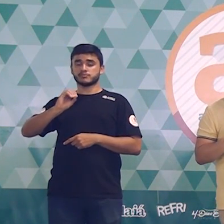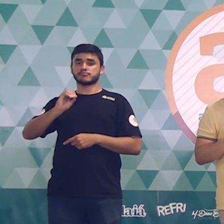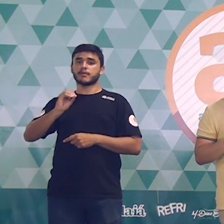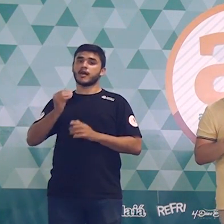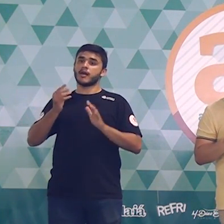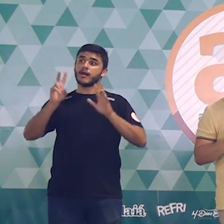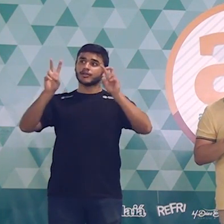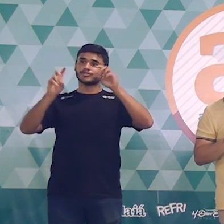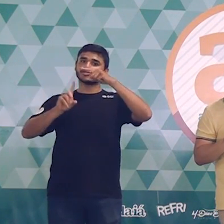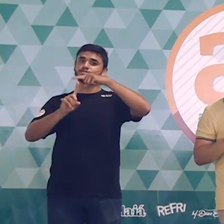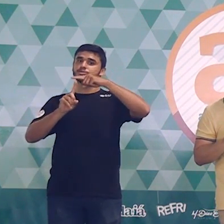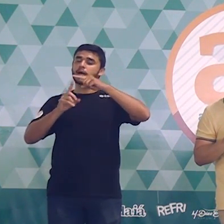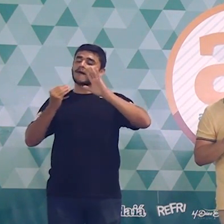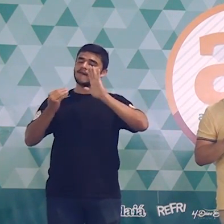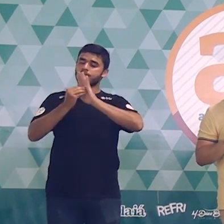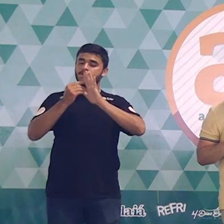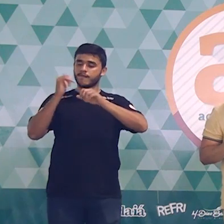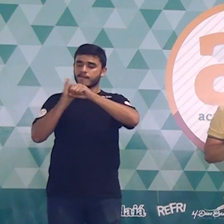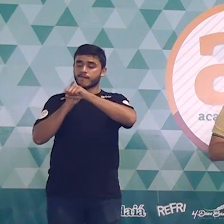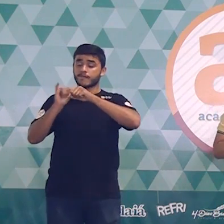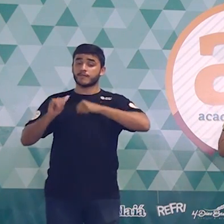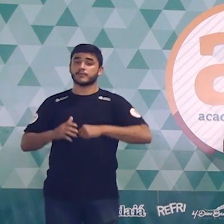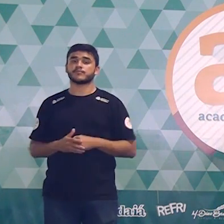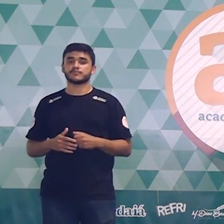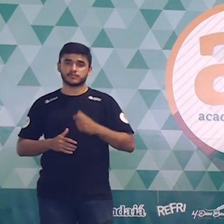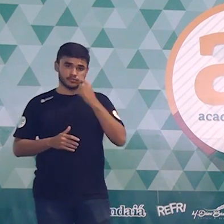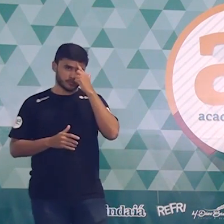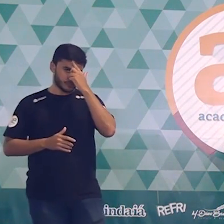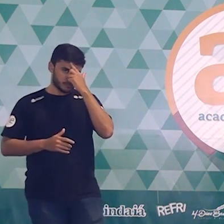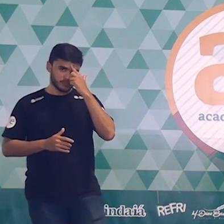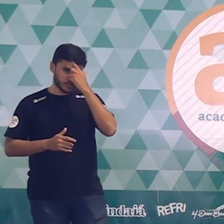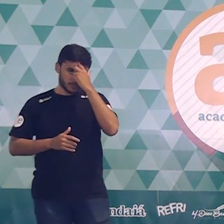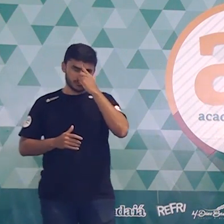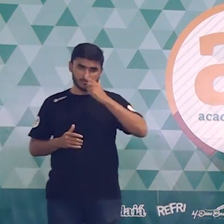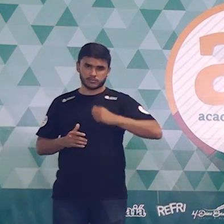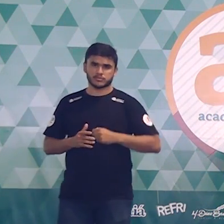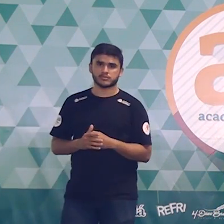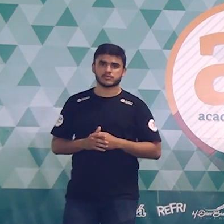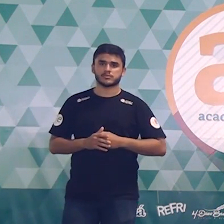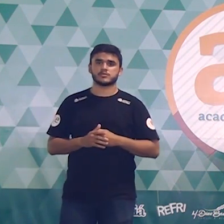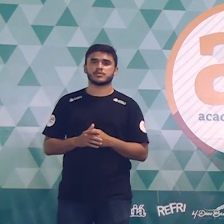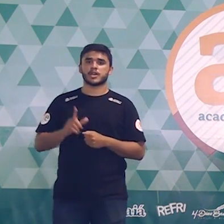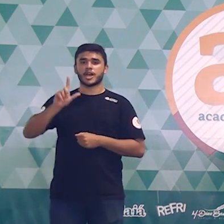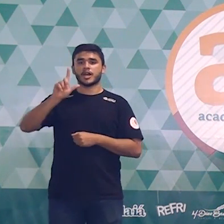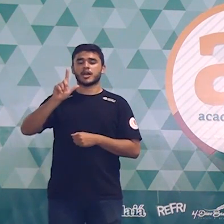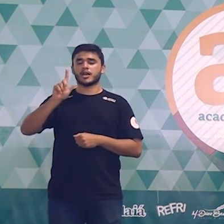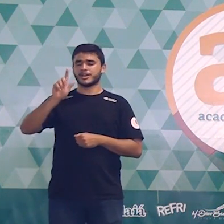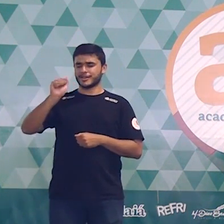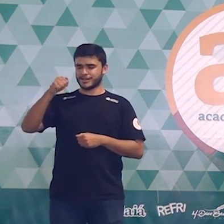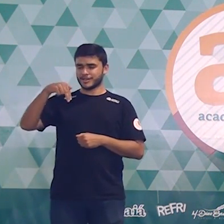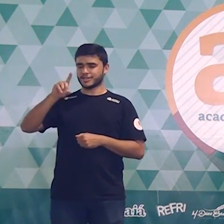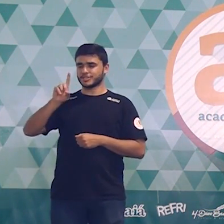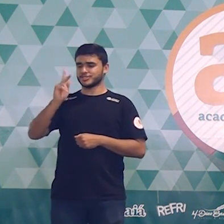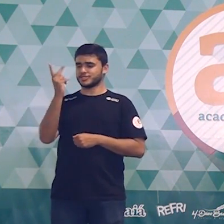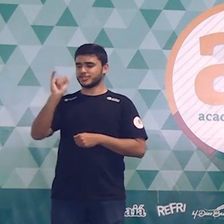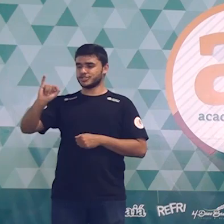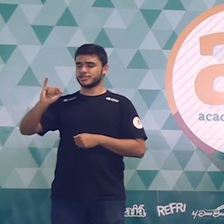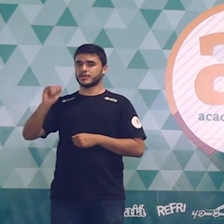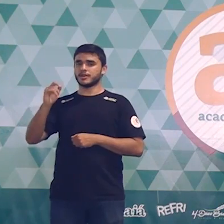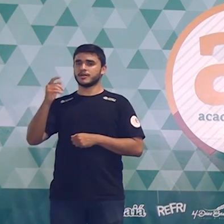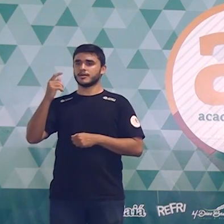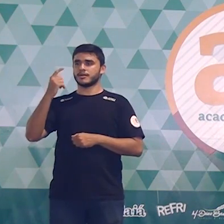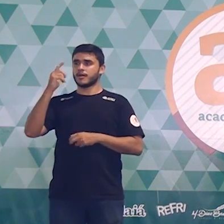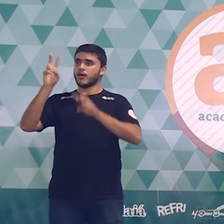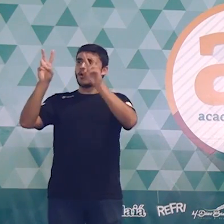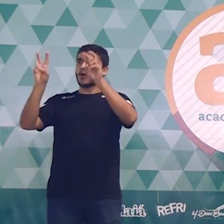Posso colocar o pensamento de Immanuel Kant, de que o homem não é nada além daquilo que a educação faz dele, sem